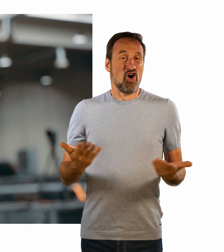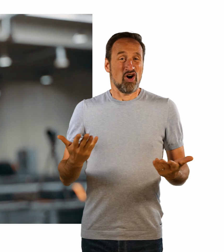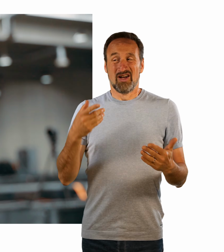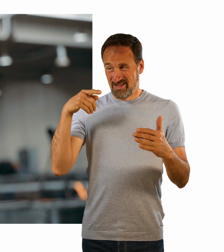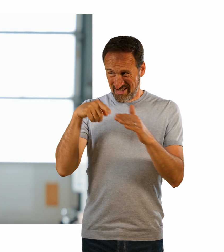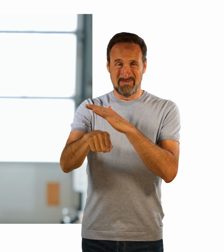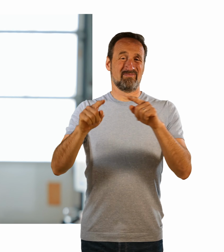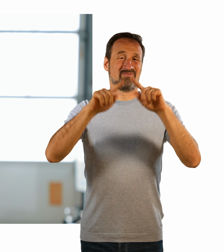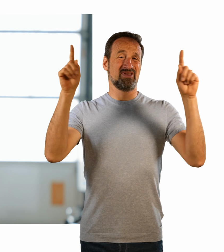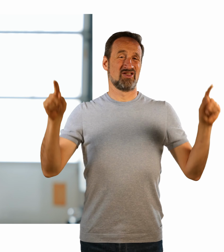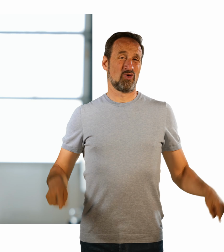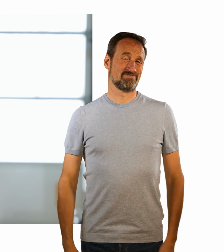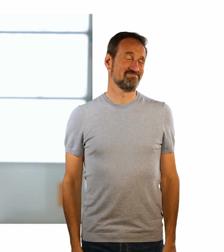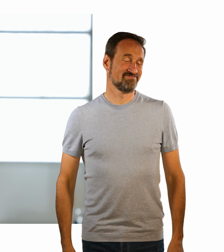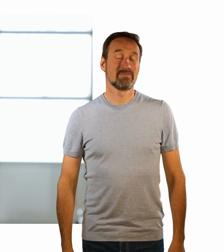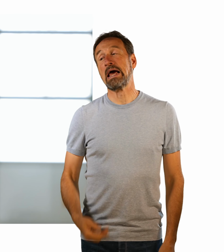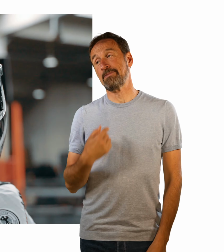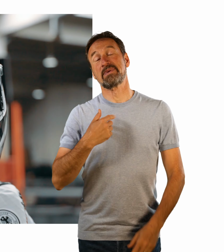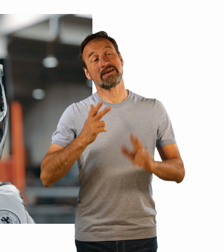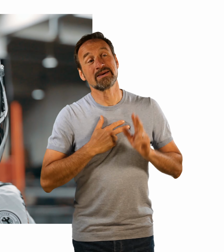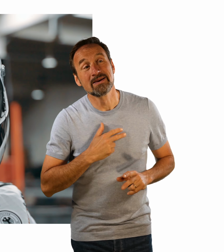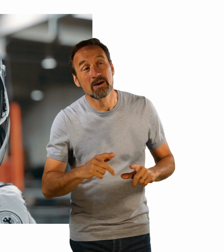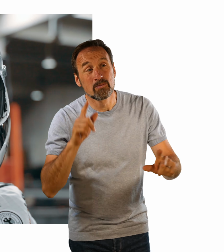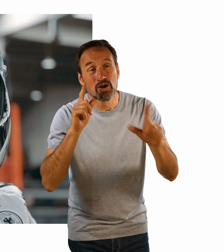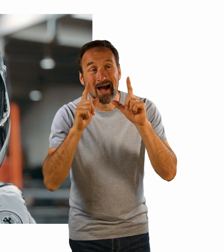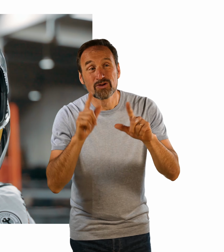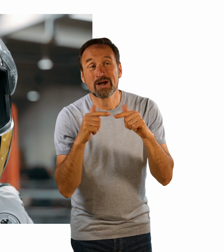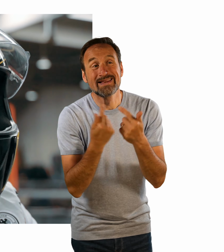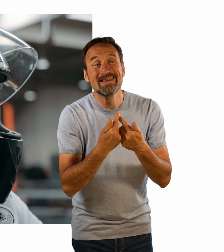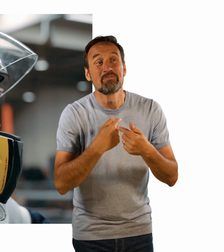Also ich bin kein großer Fan vom Moderatoren-Team, aber ich hab echt mitgefiebert.